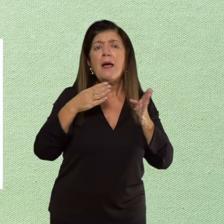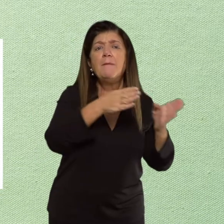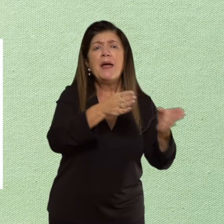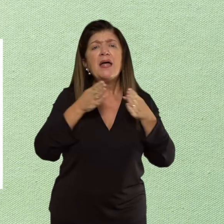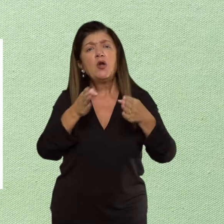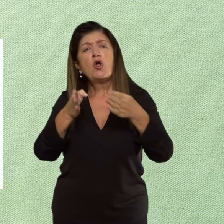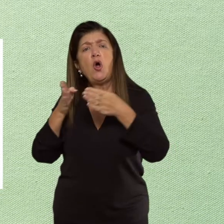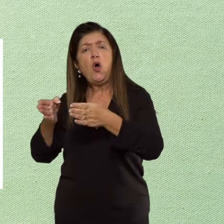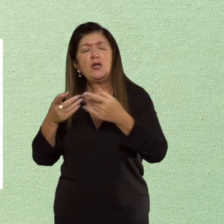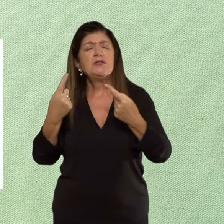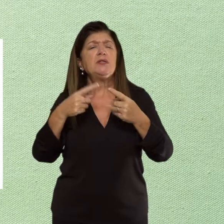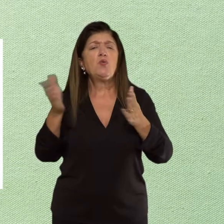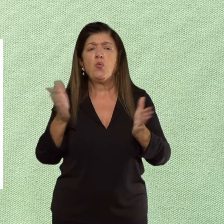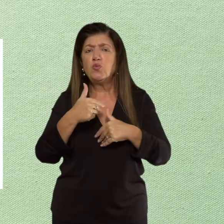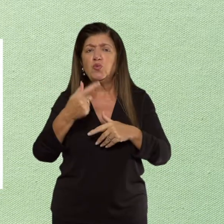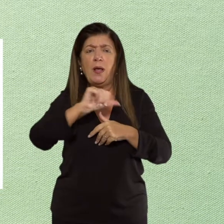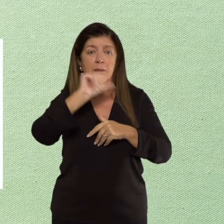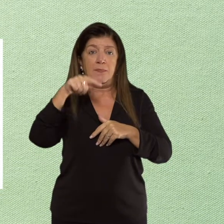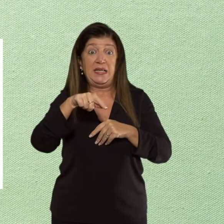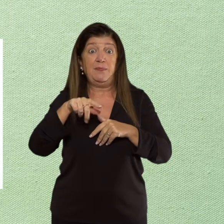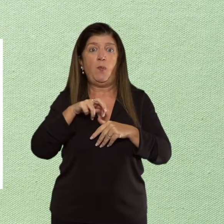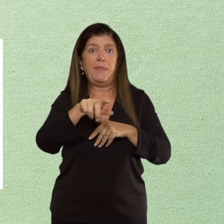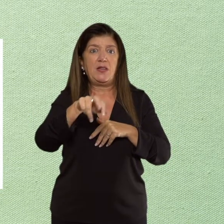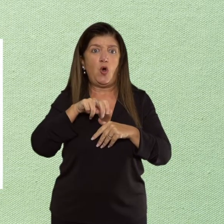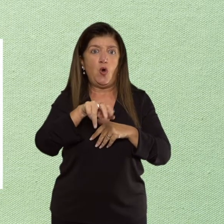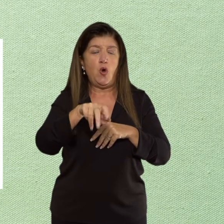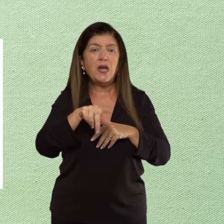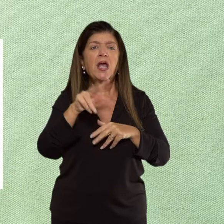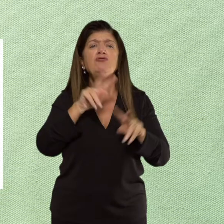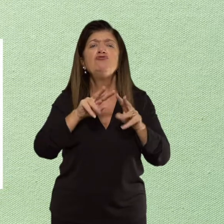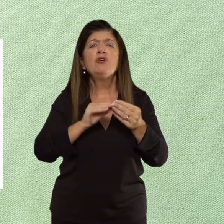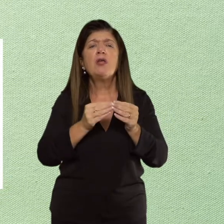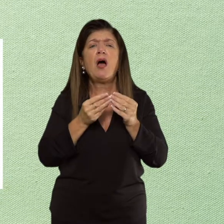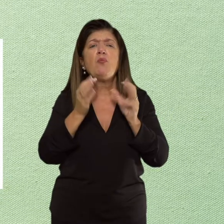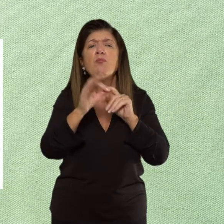lavoriamo sulla pedonalità, creando magari degli spazi dedicati